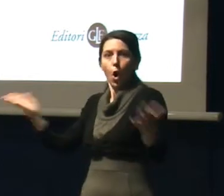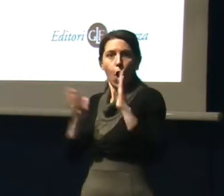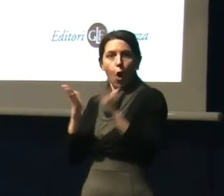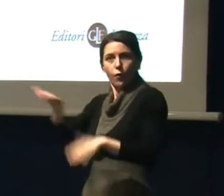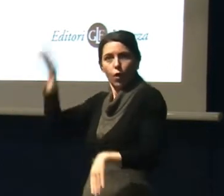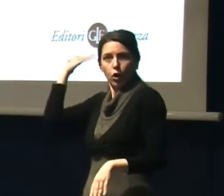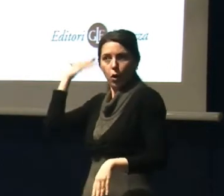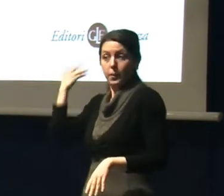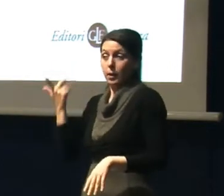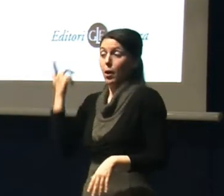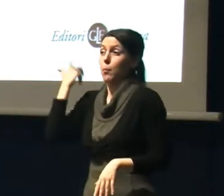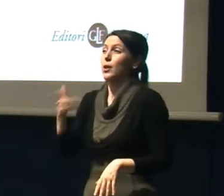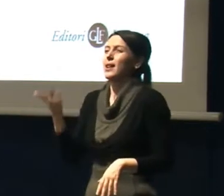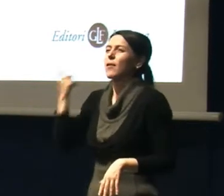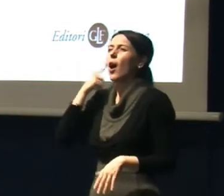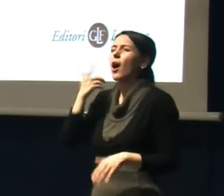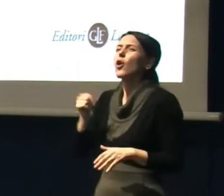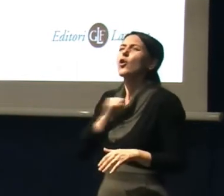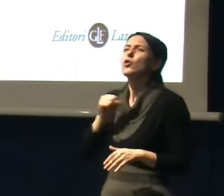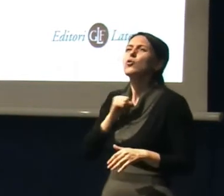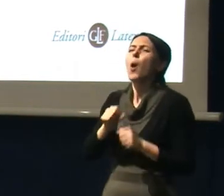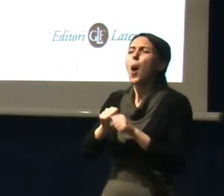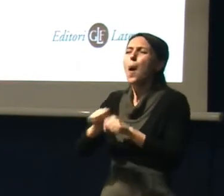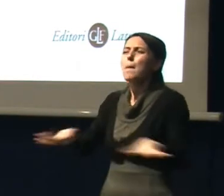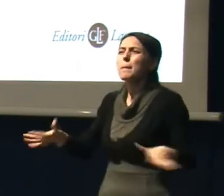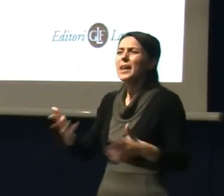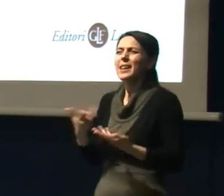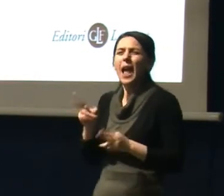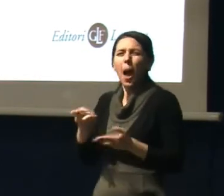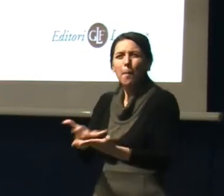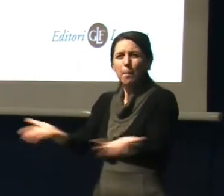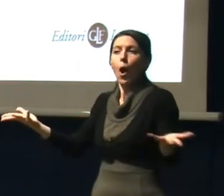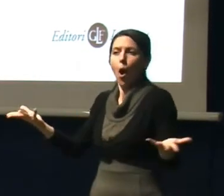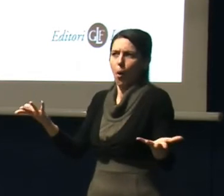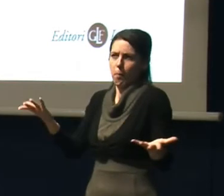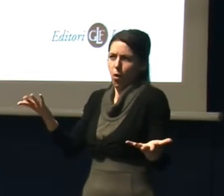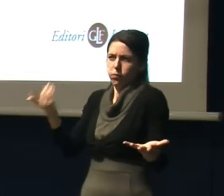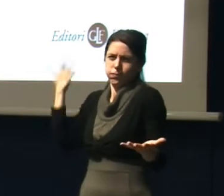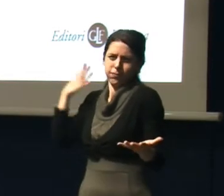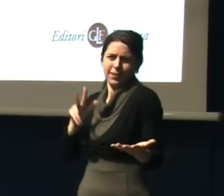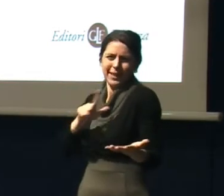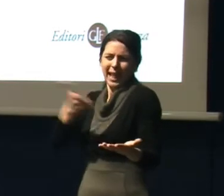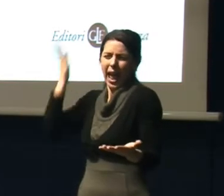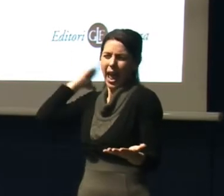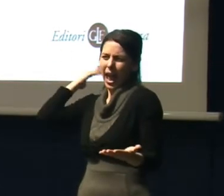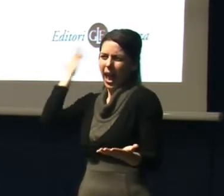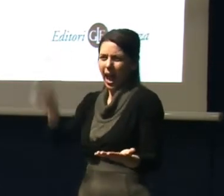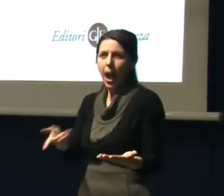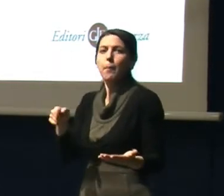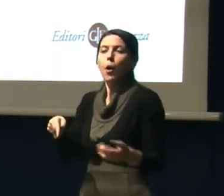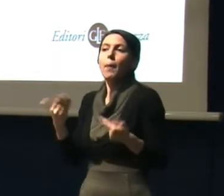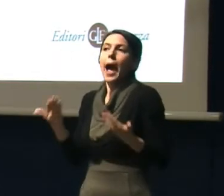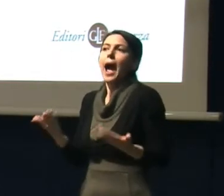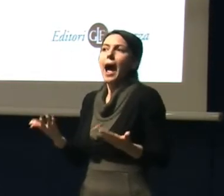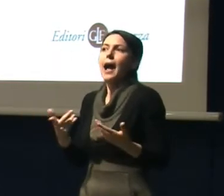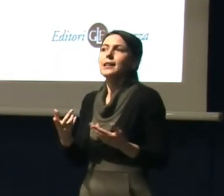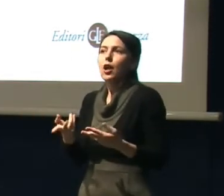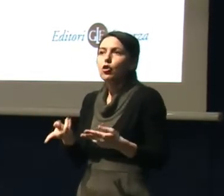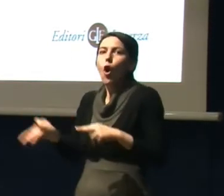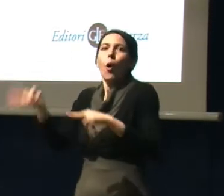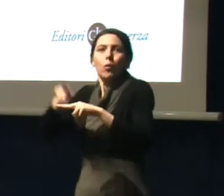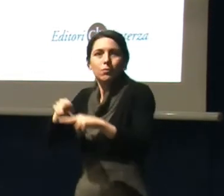lo era perché mass media già esistevano da tempo ma conosciamo tutti ma insomma quando si diceva un tempo l'ha detto la televisione